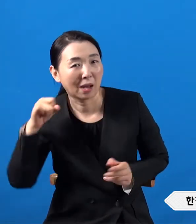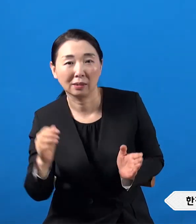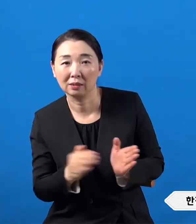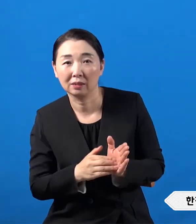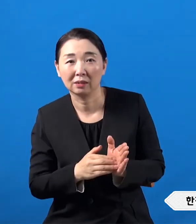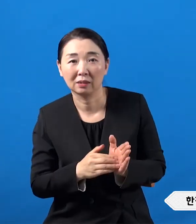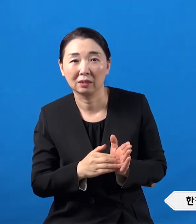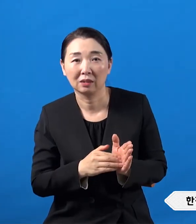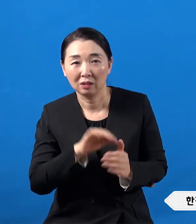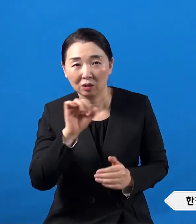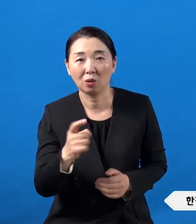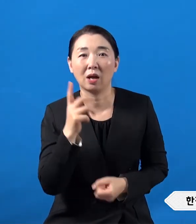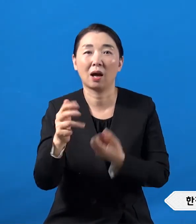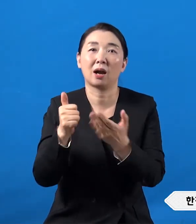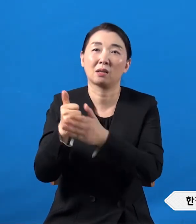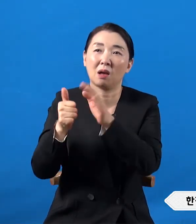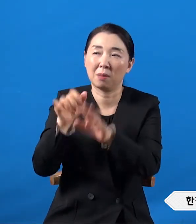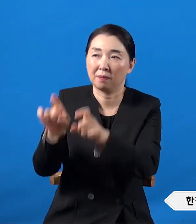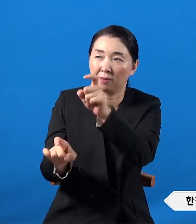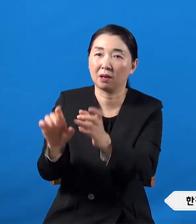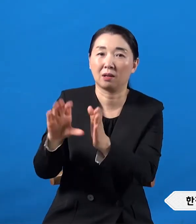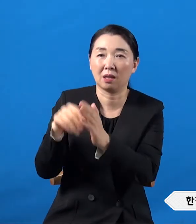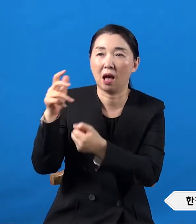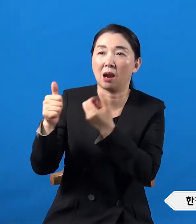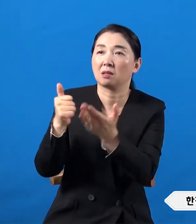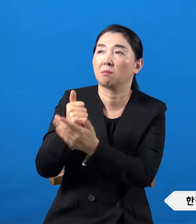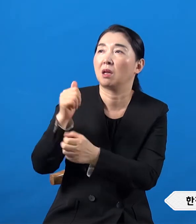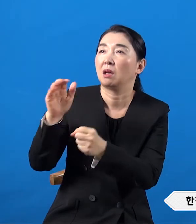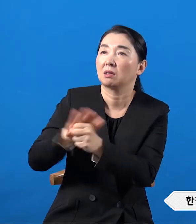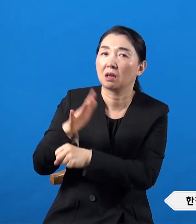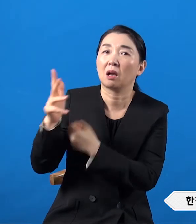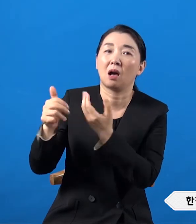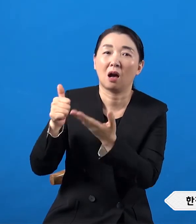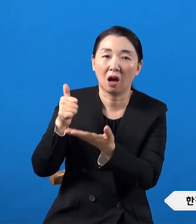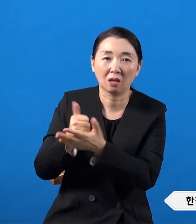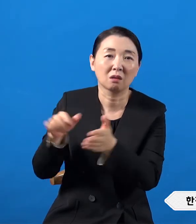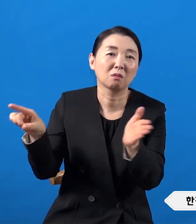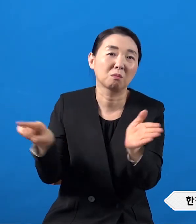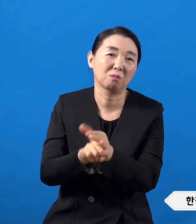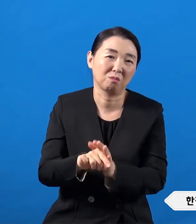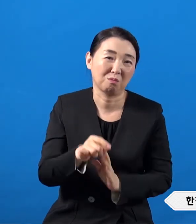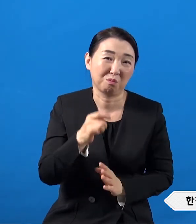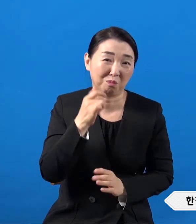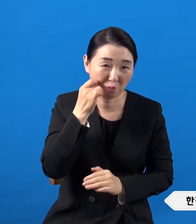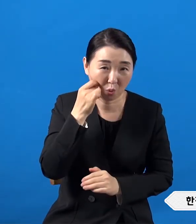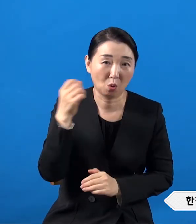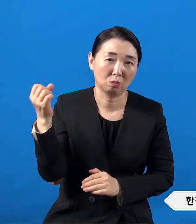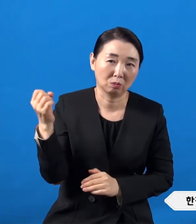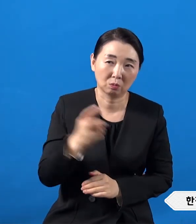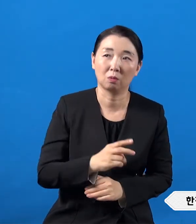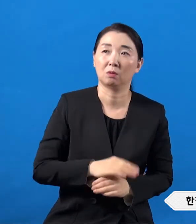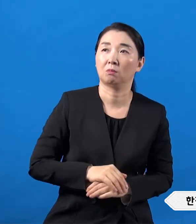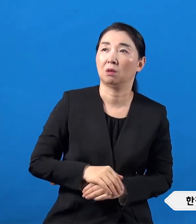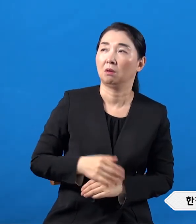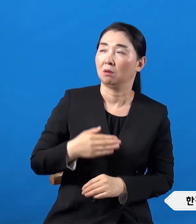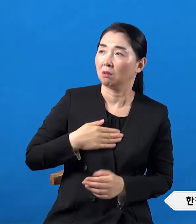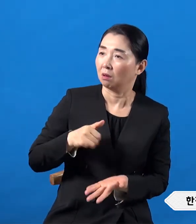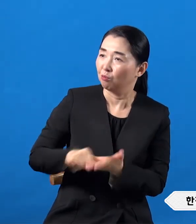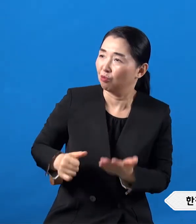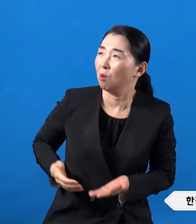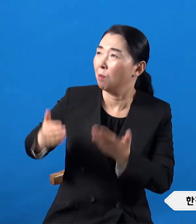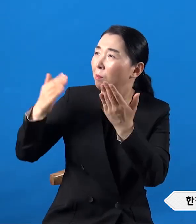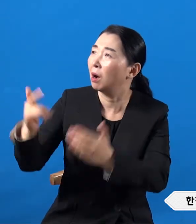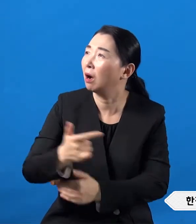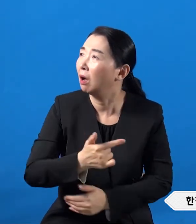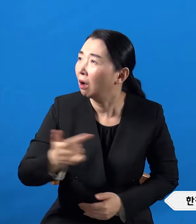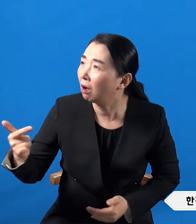그것 때문에 하나님 앞에 나아갈 때도 하나님이 사랑의 하나님인 것이 믿어지지가 않고 무슨 엄청난 대가를